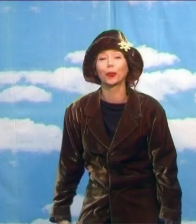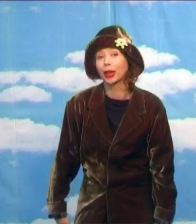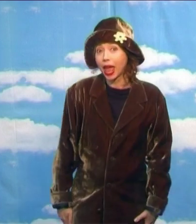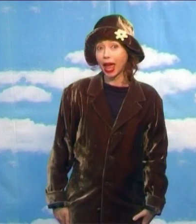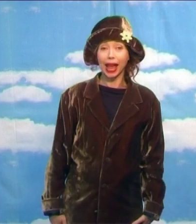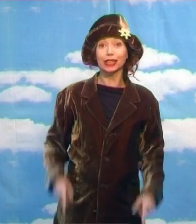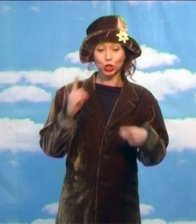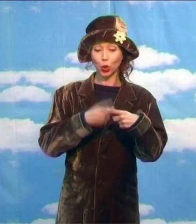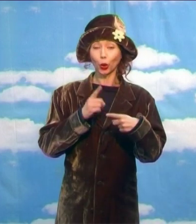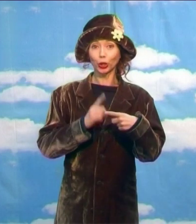En